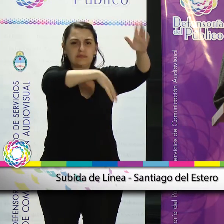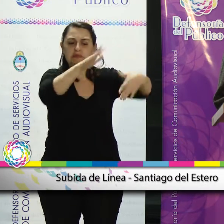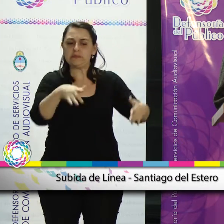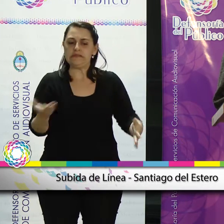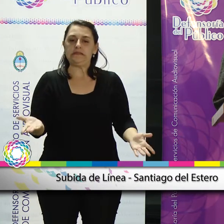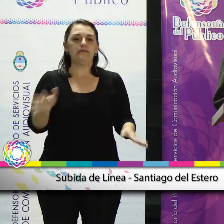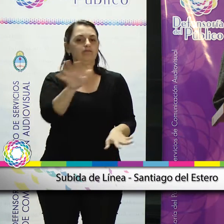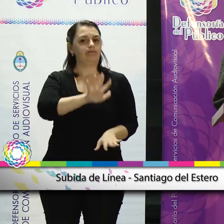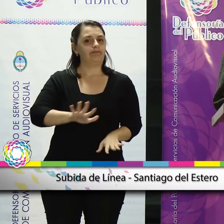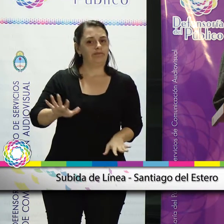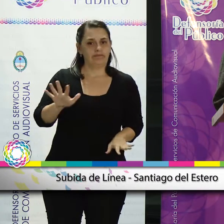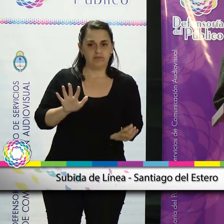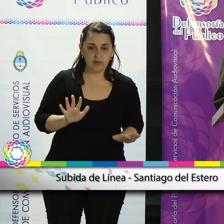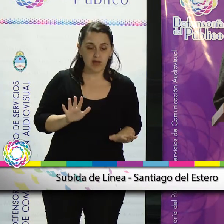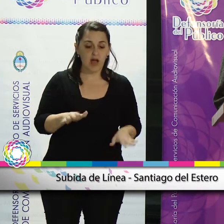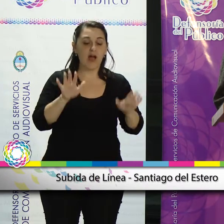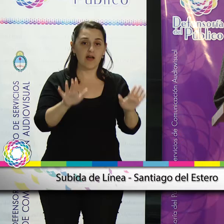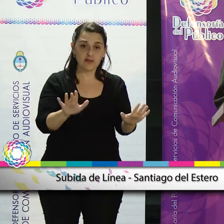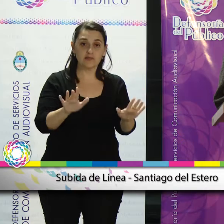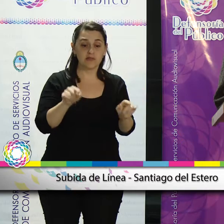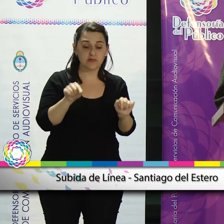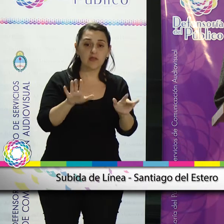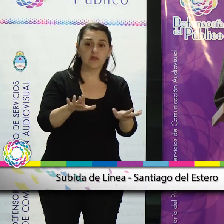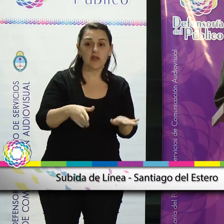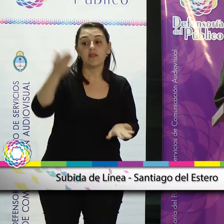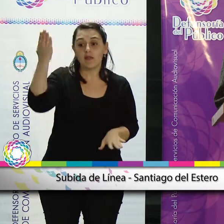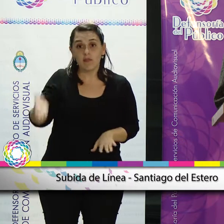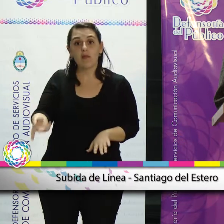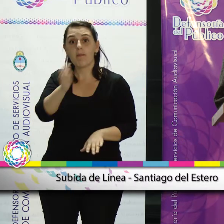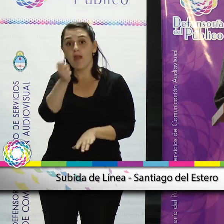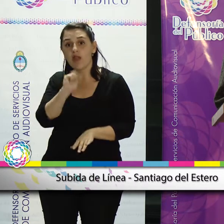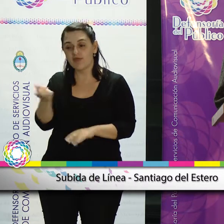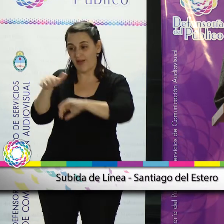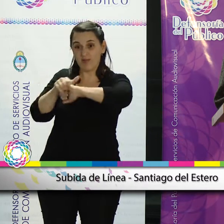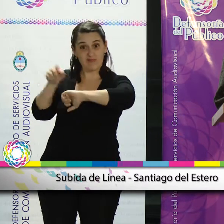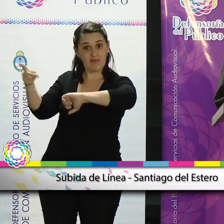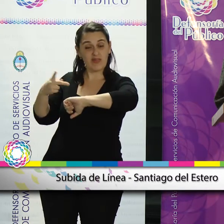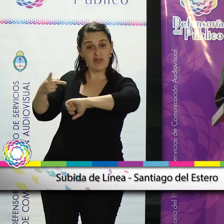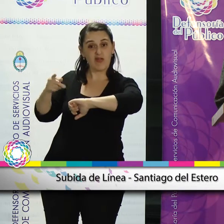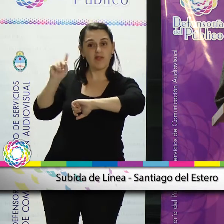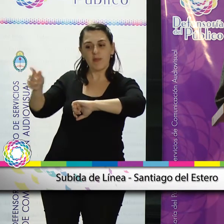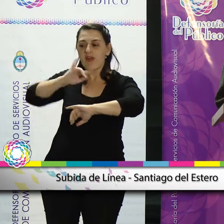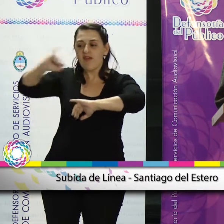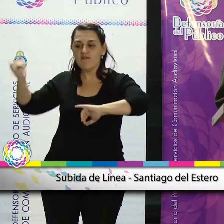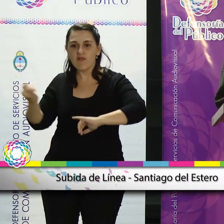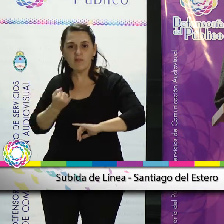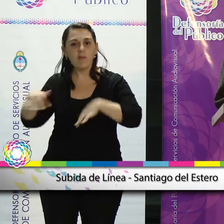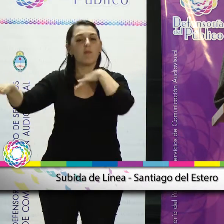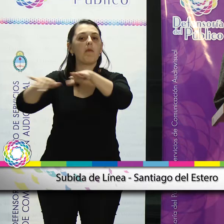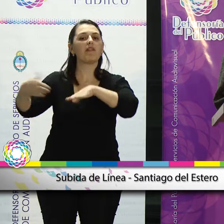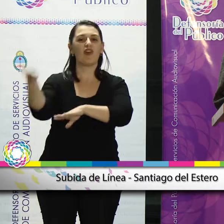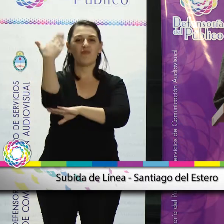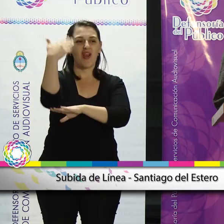eso por un lado y luego de que un periodista amigo de las revistas nos había informado que durante la presentación había policía de